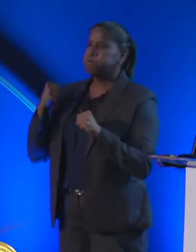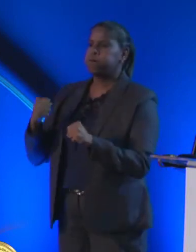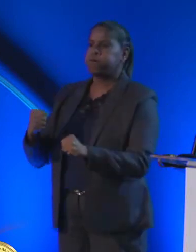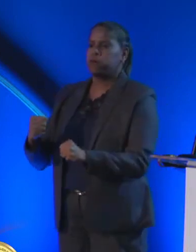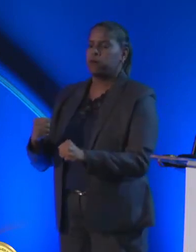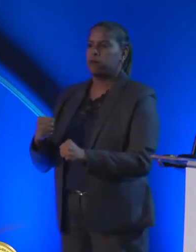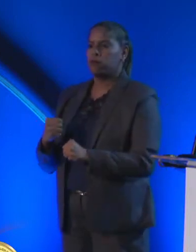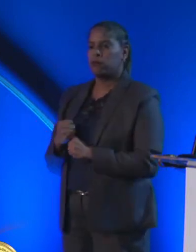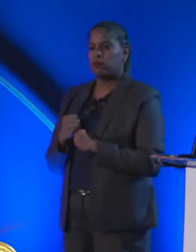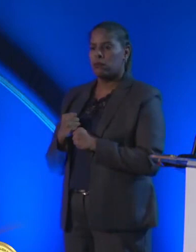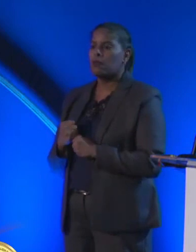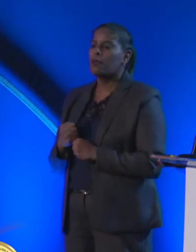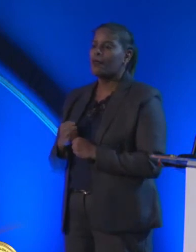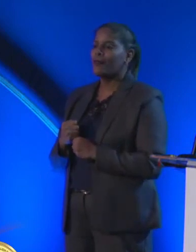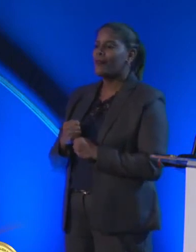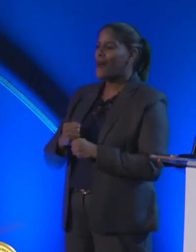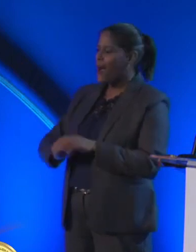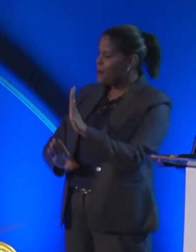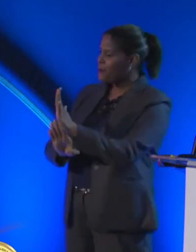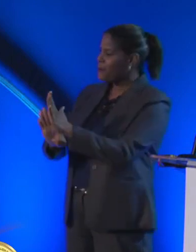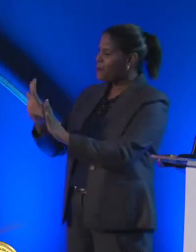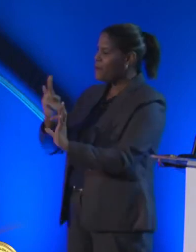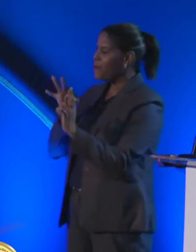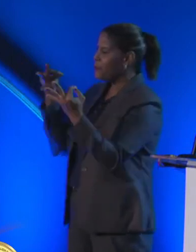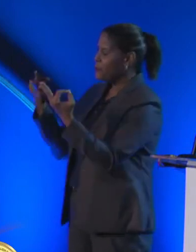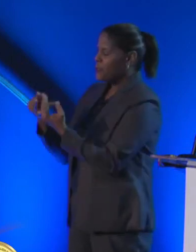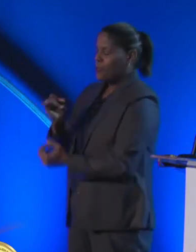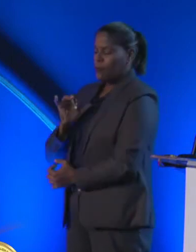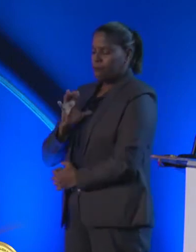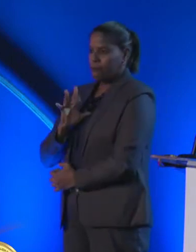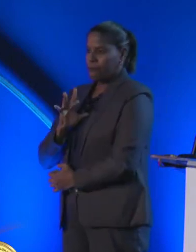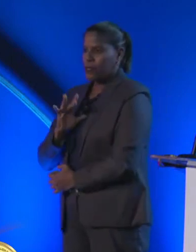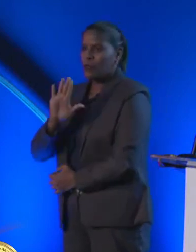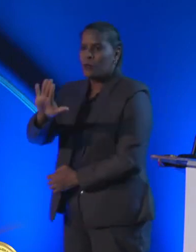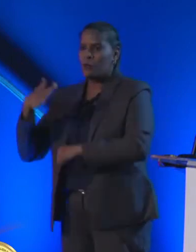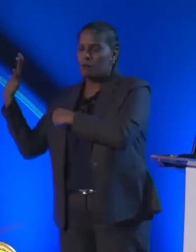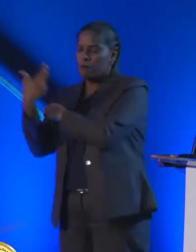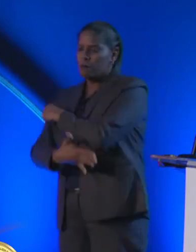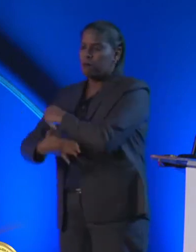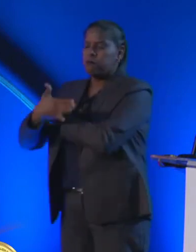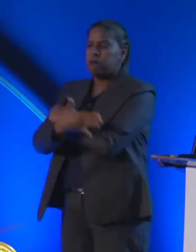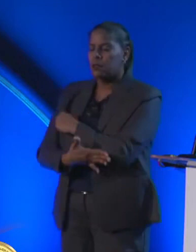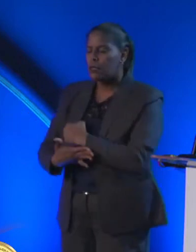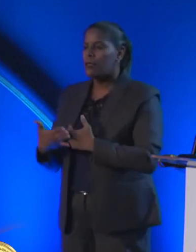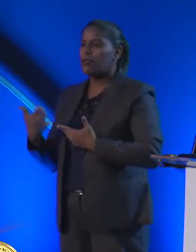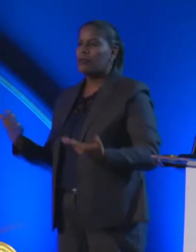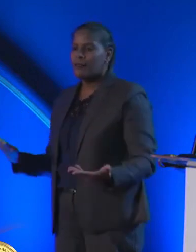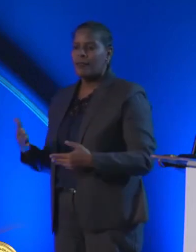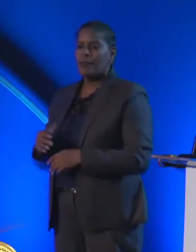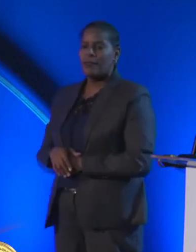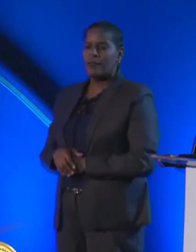inquebrantable de generar bienestar para su familia y para su país a través de